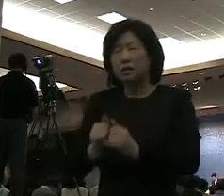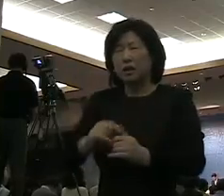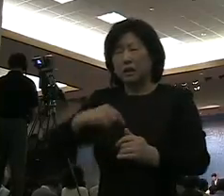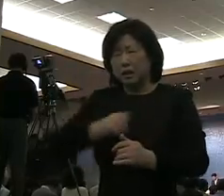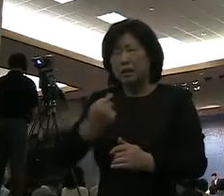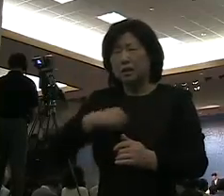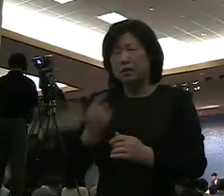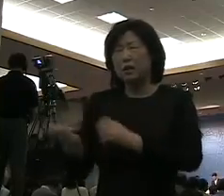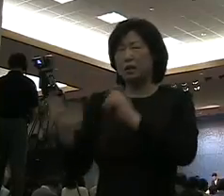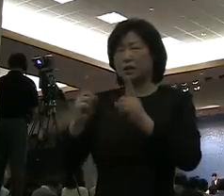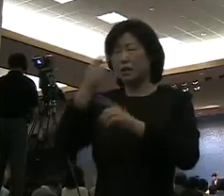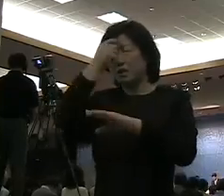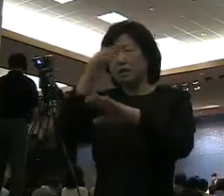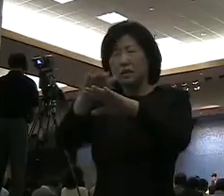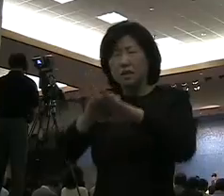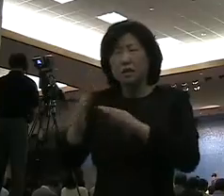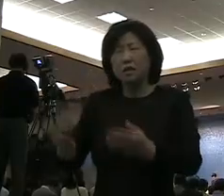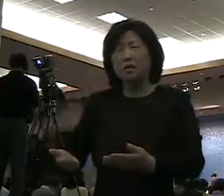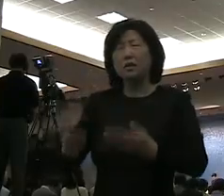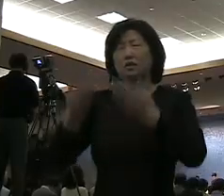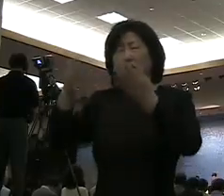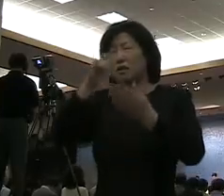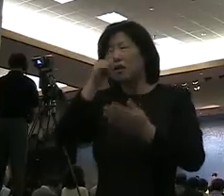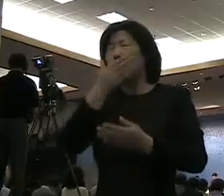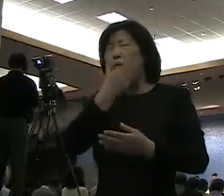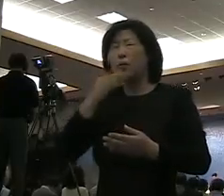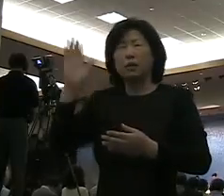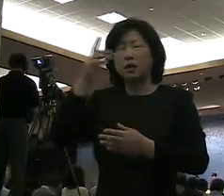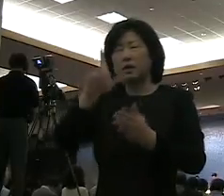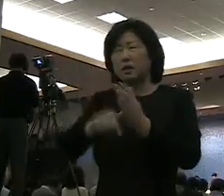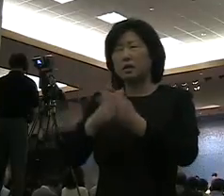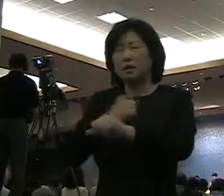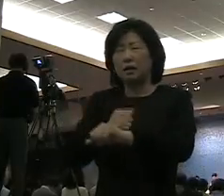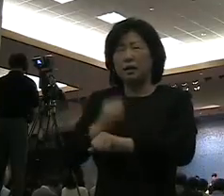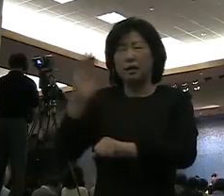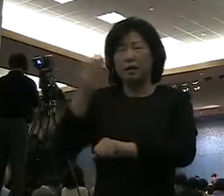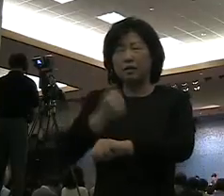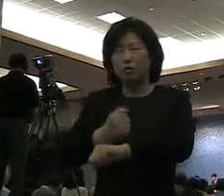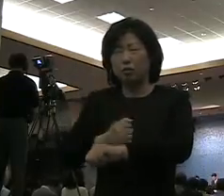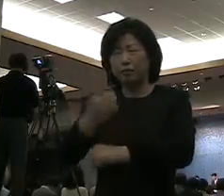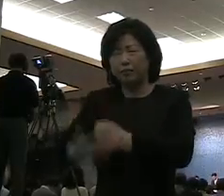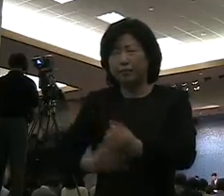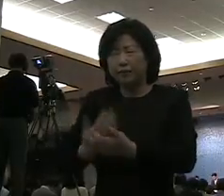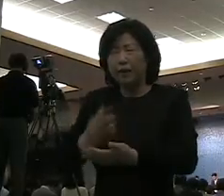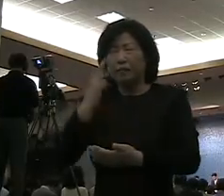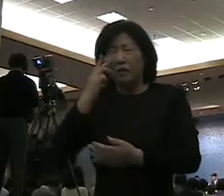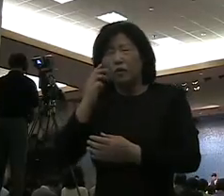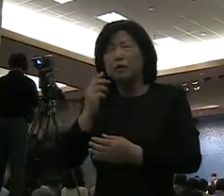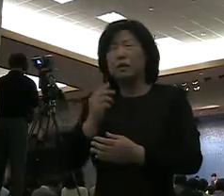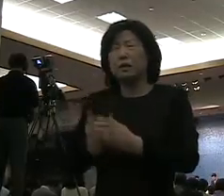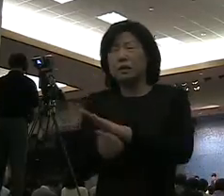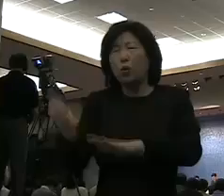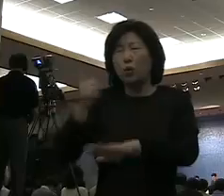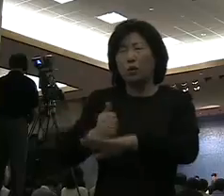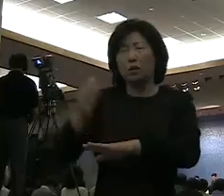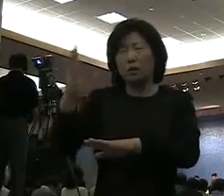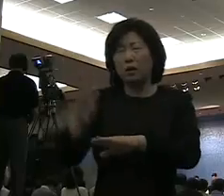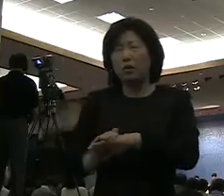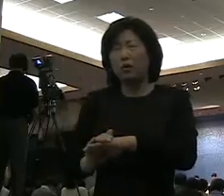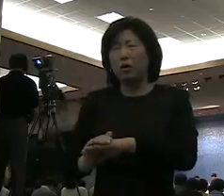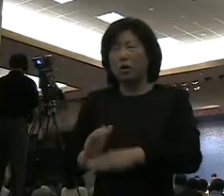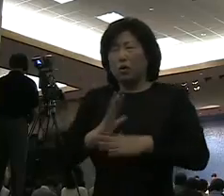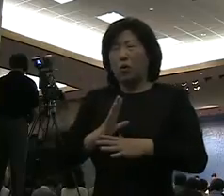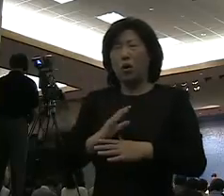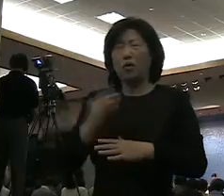앞에 산제사로 드리는 복된 시간이 되게 하옵소서. 예배의 성공이 이민 생활의 성공이 되는 놀라운 영적